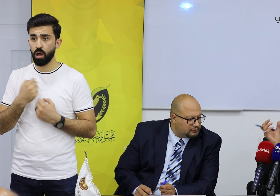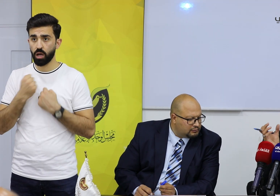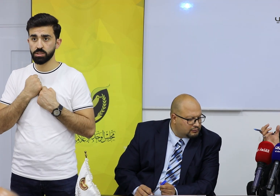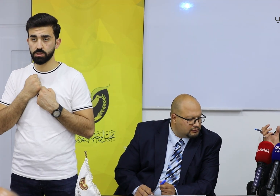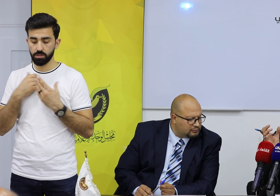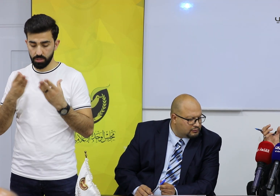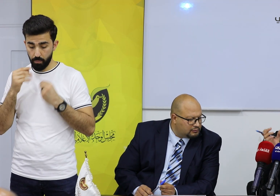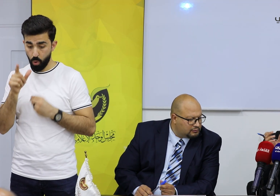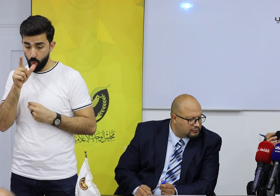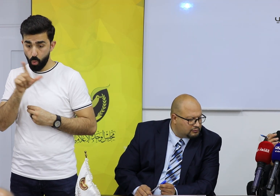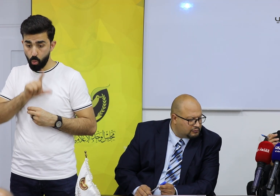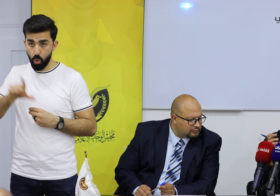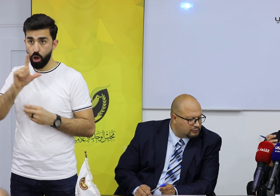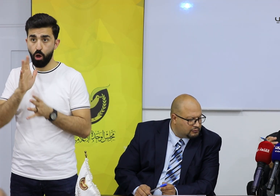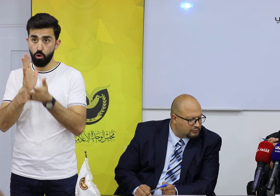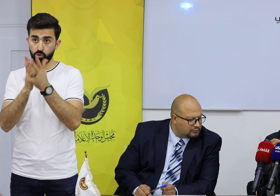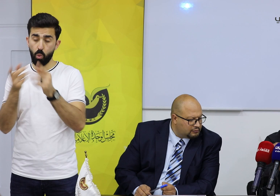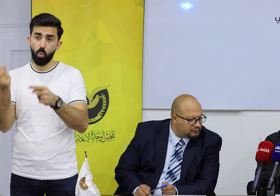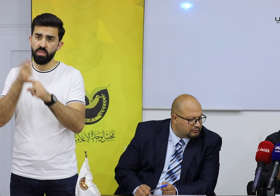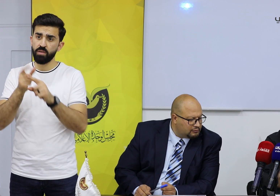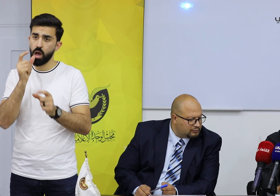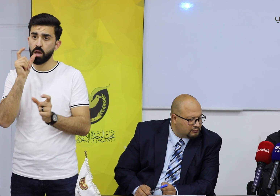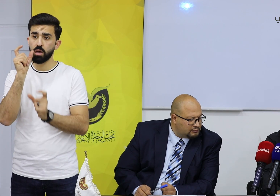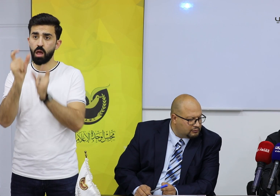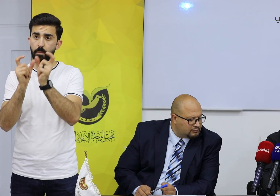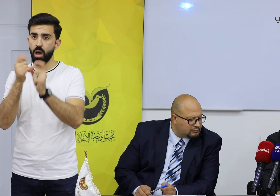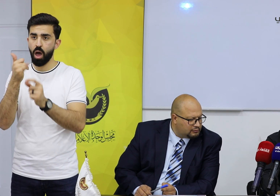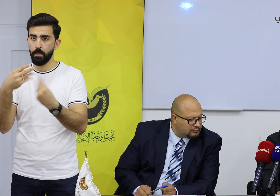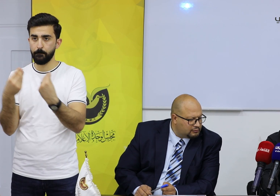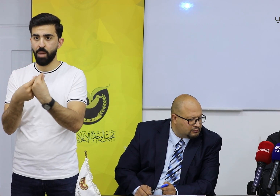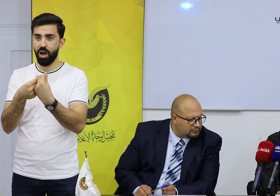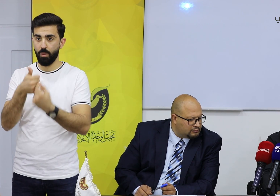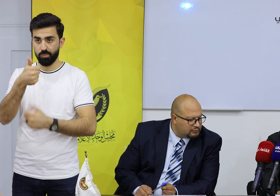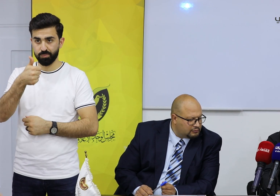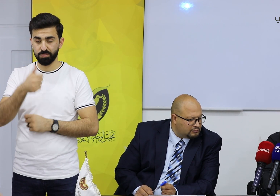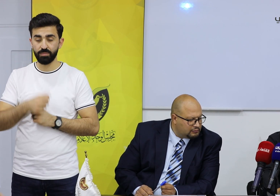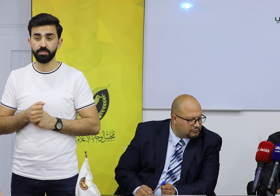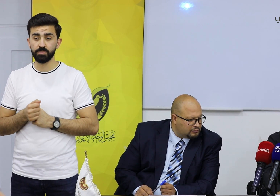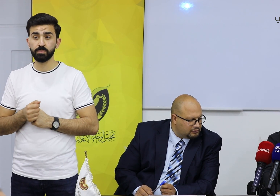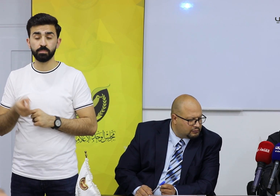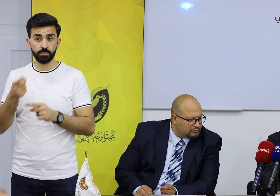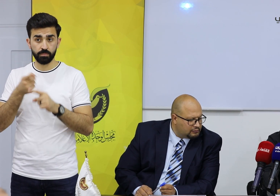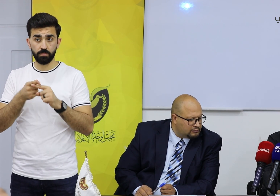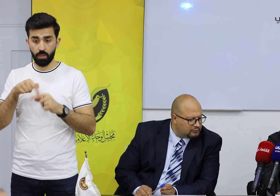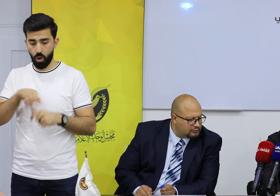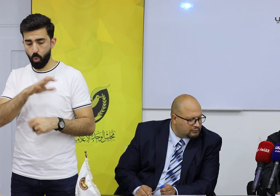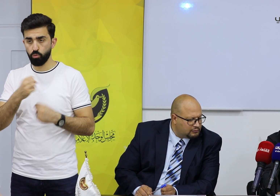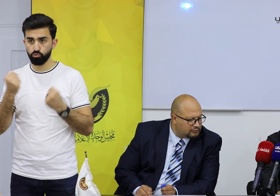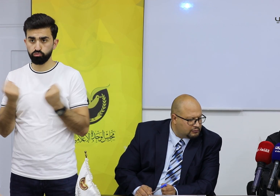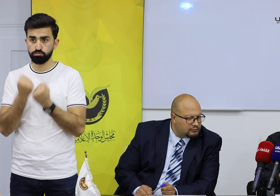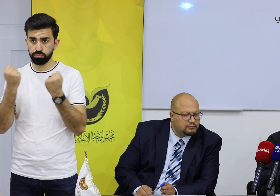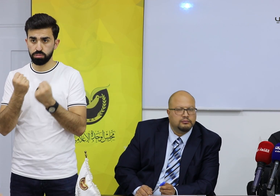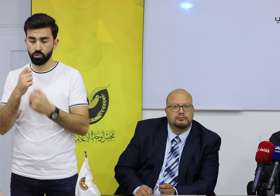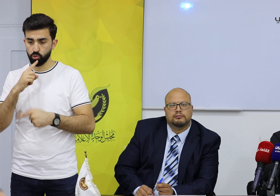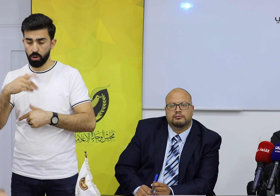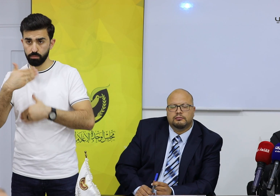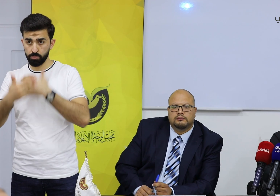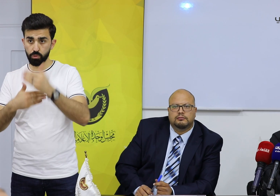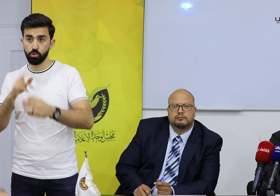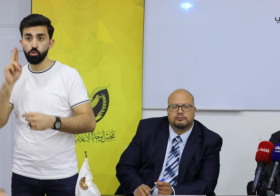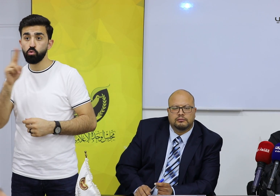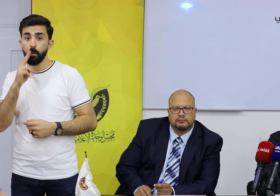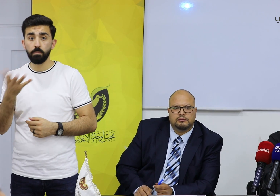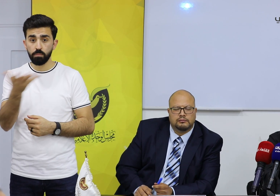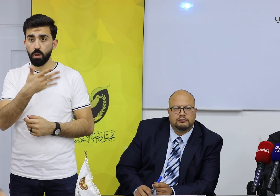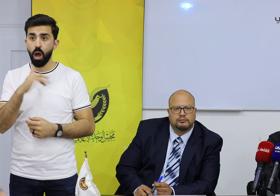لغة إشارة زائد لغة بكلمات لغة عربية تمام. فاحنا حاليا عم نشتغل على هذا الموضوع انه نعلم الأشخاص الصم كيف